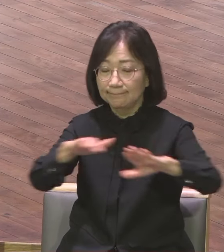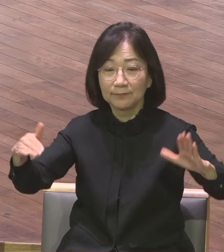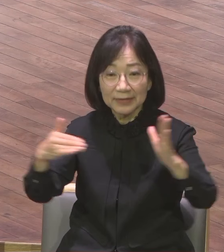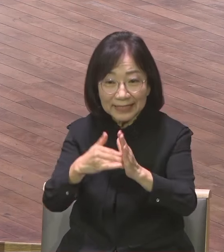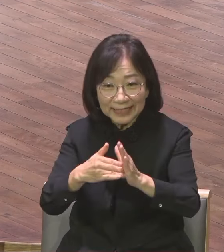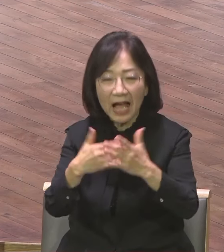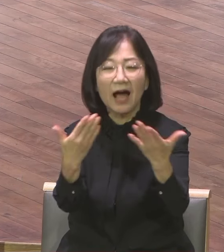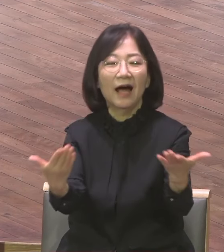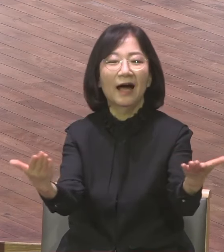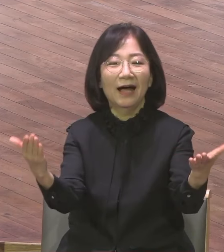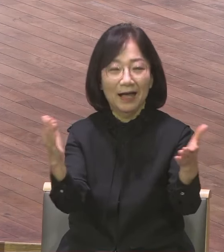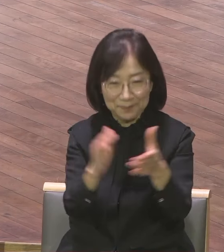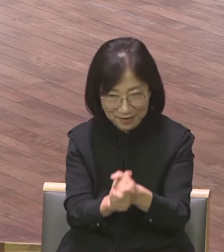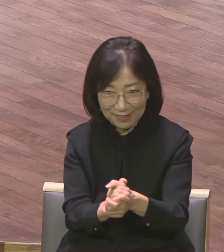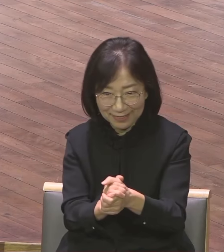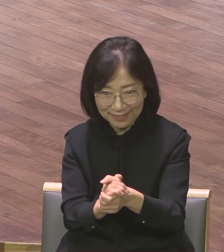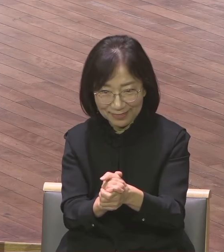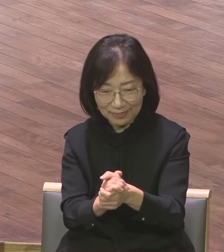아멘하면 끝난 거예요.